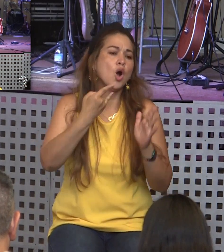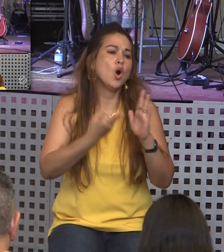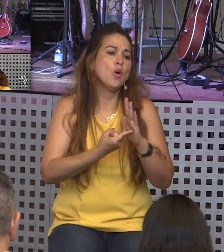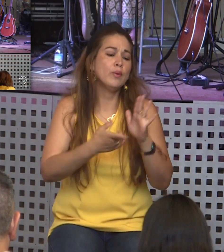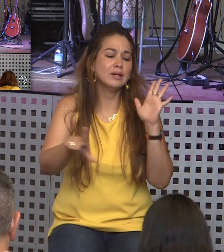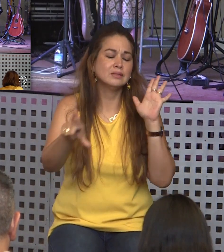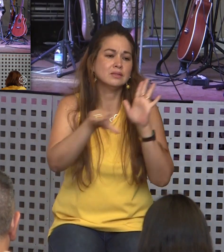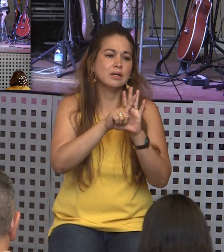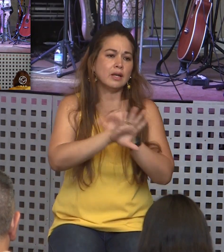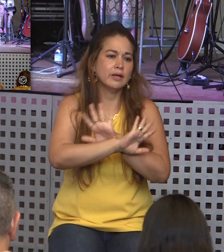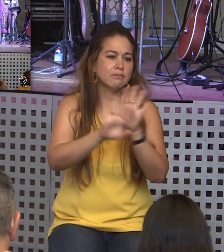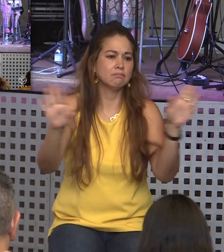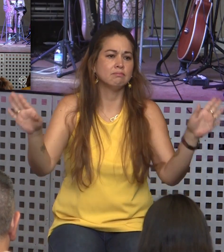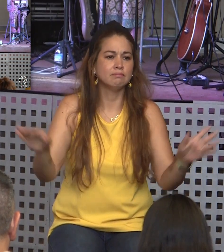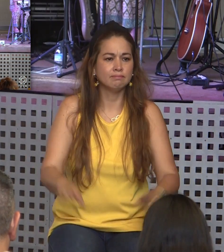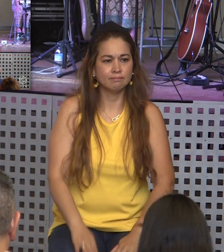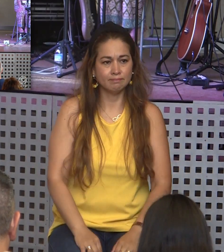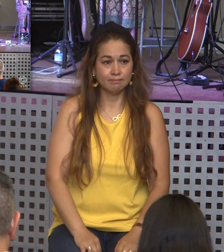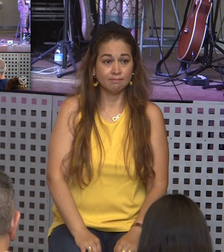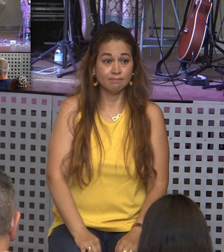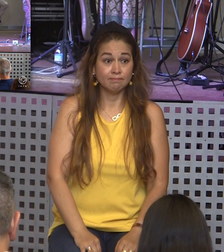La gracia es muy superior